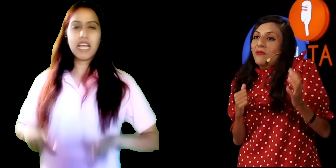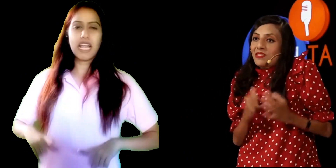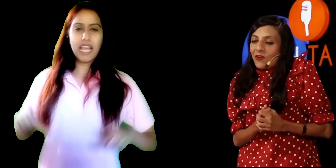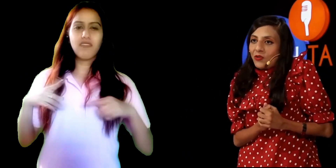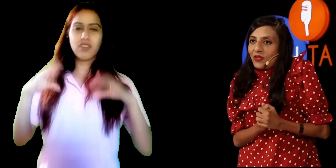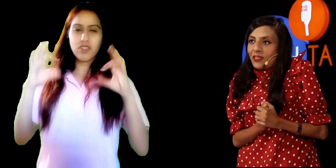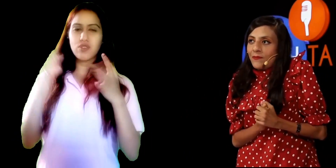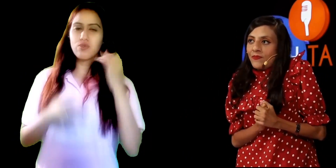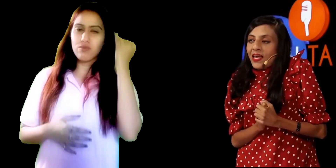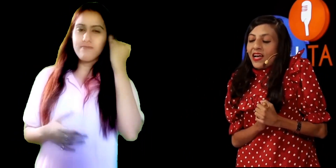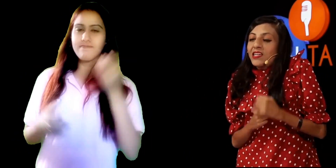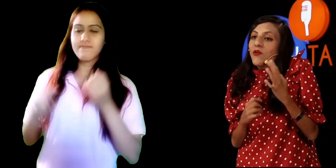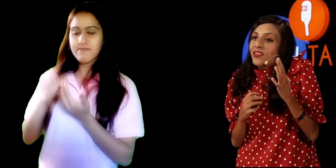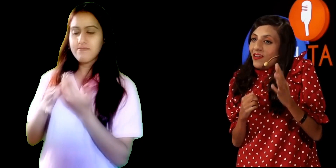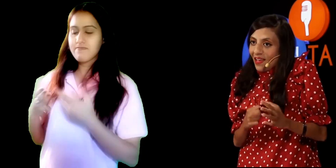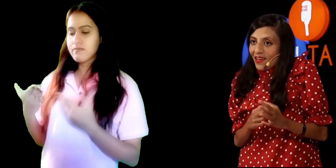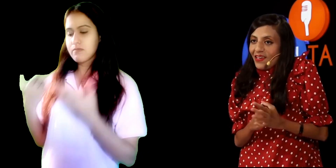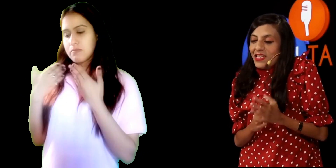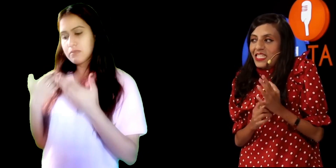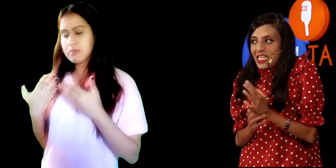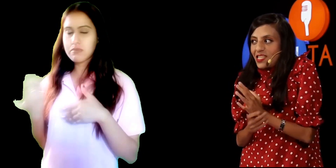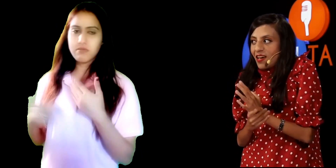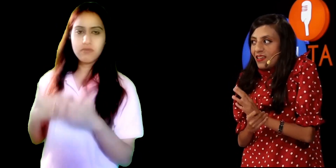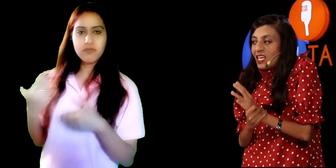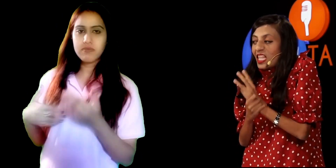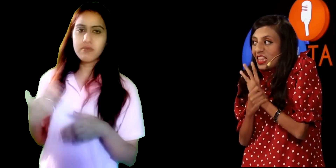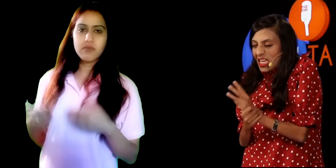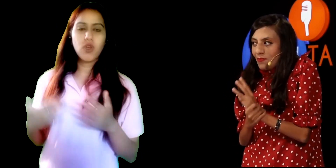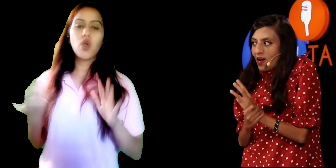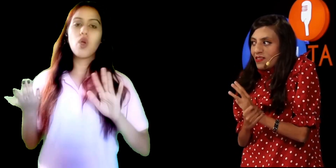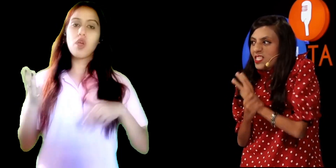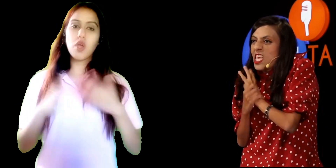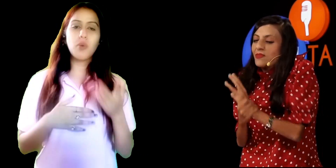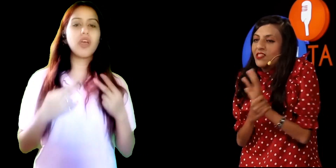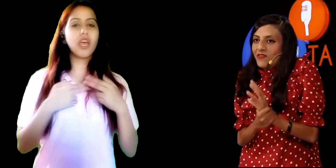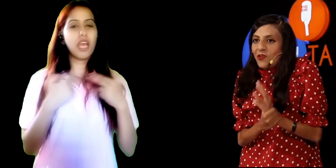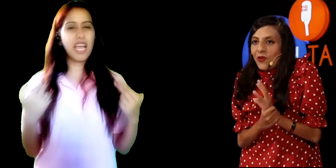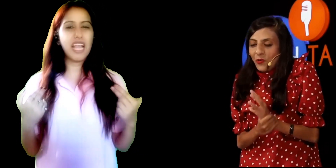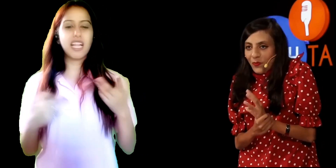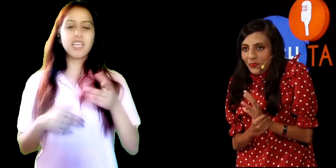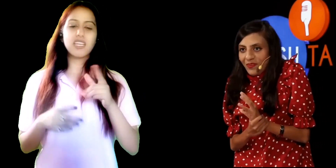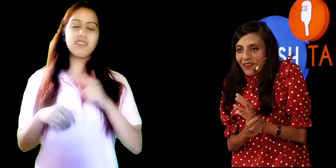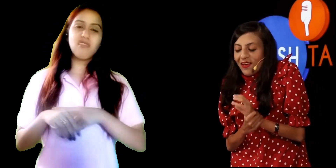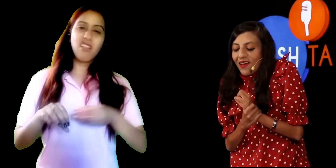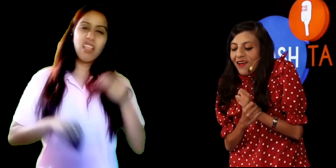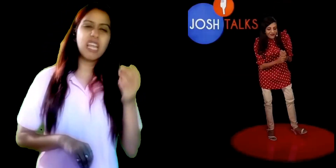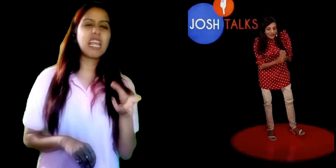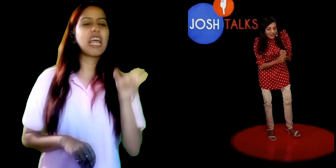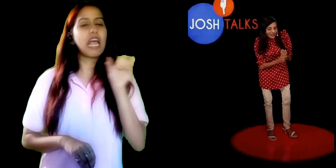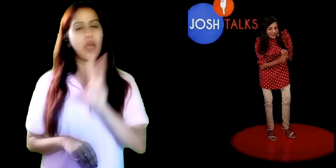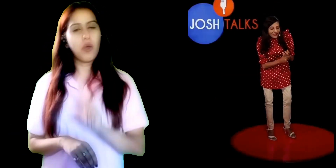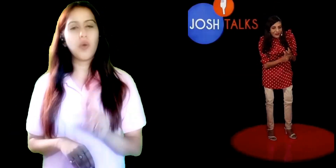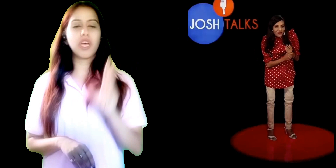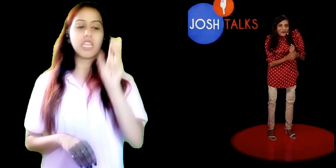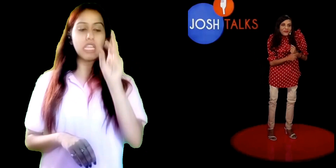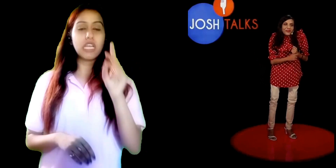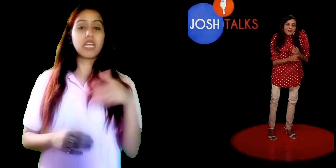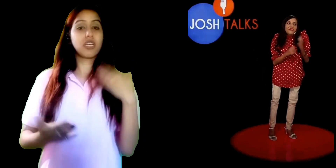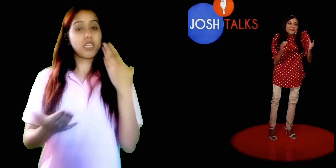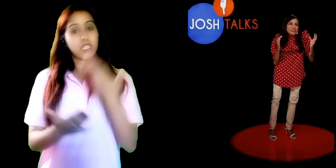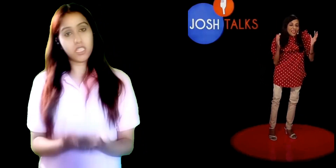सर्विस वापस अलॉट हो रही थी। एंड ये बहुत रेयर है कि किसी के साथ 3 बार सेम सर्विस अलॉट हो। मुझे लगा यार